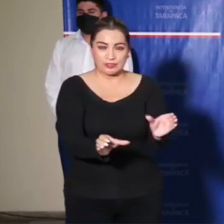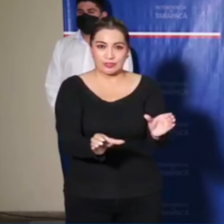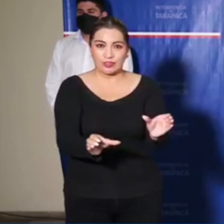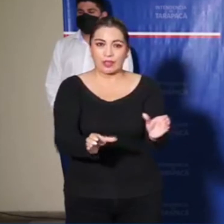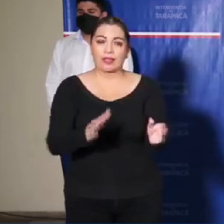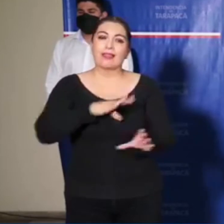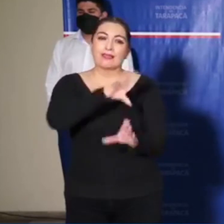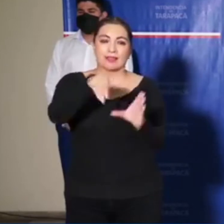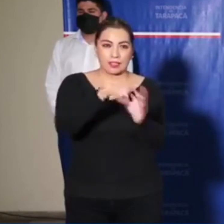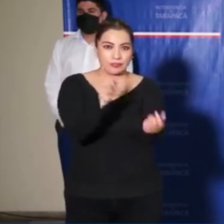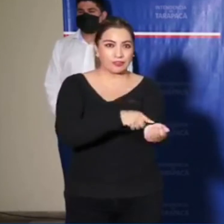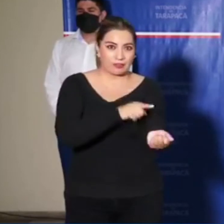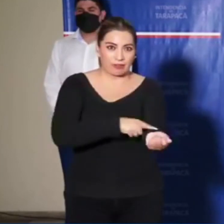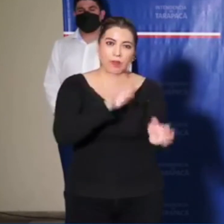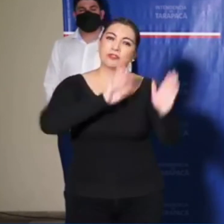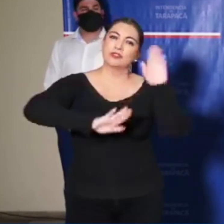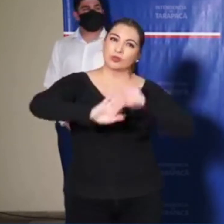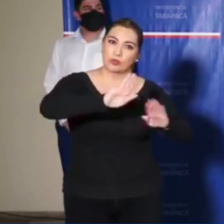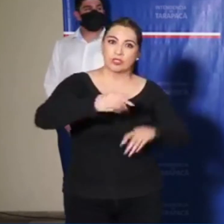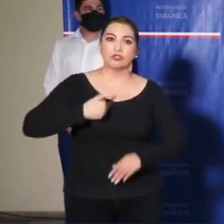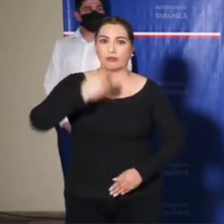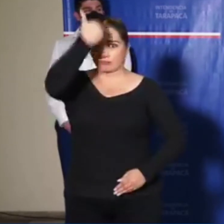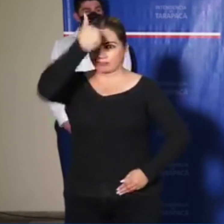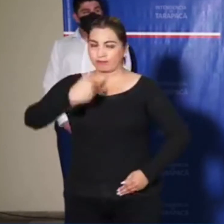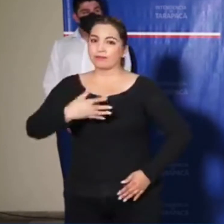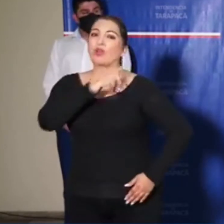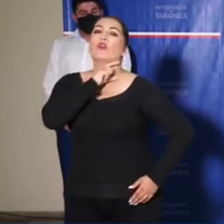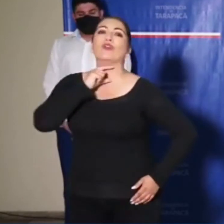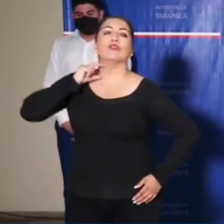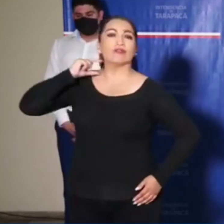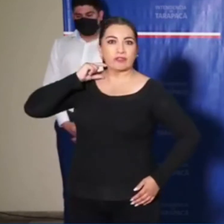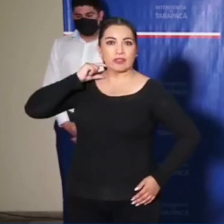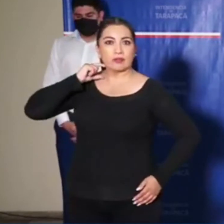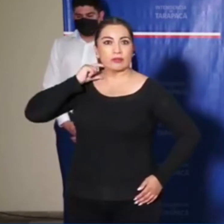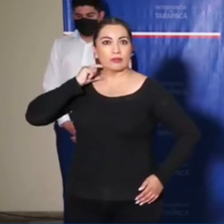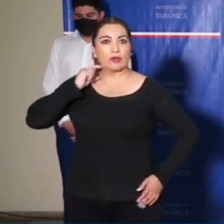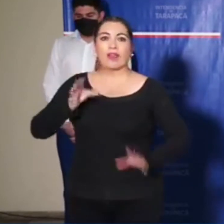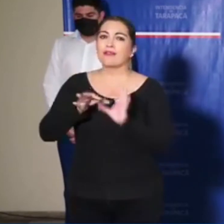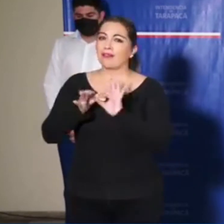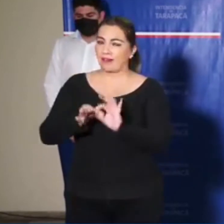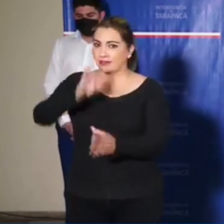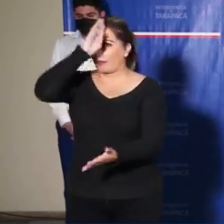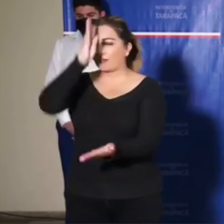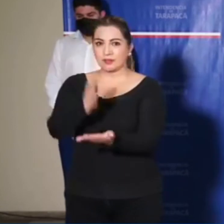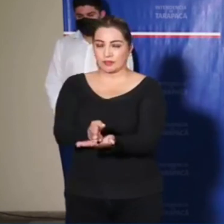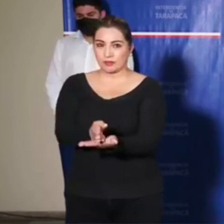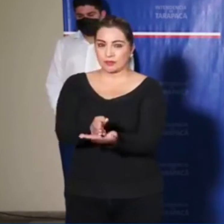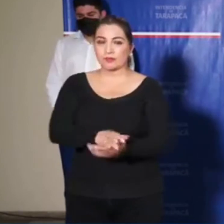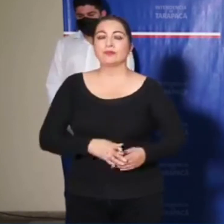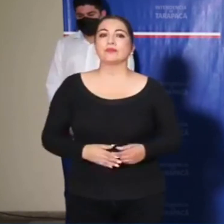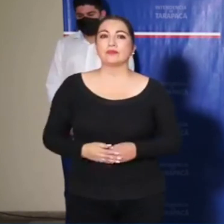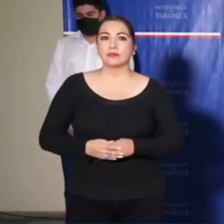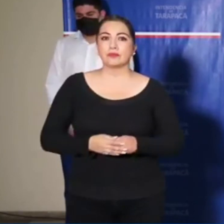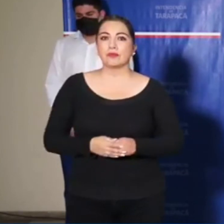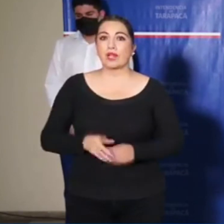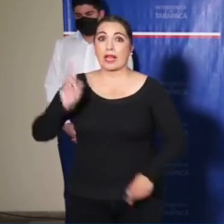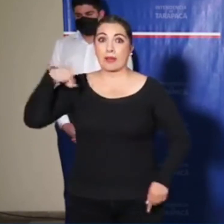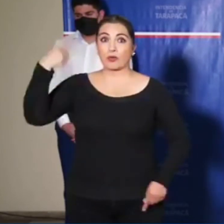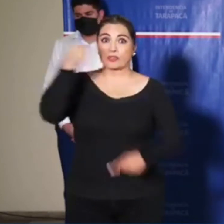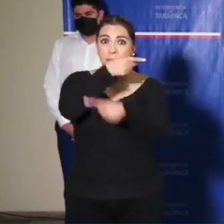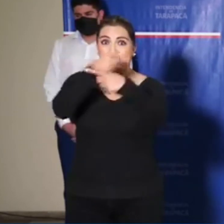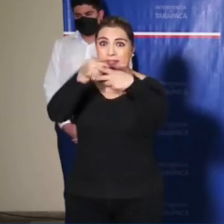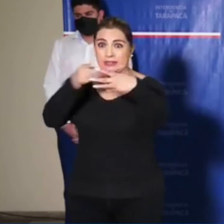nuestras familias. Como obispo, agradezco esta determinación. En las próximas